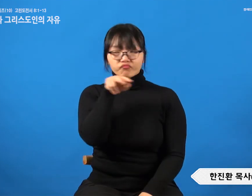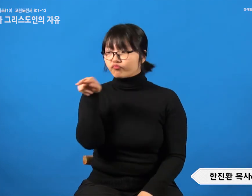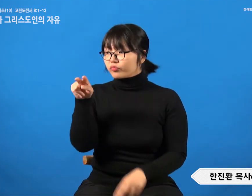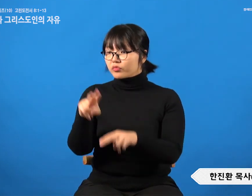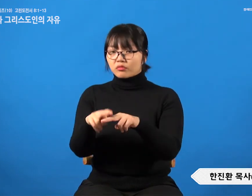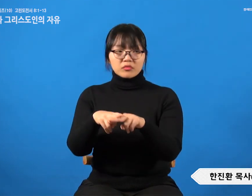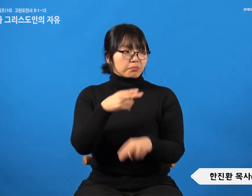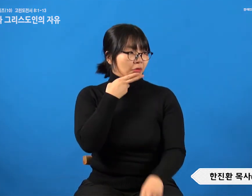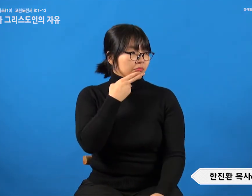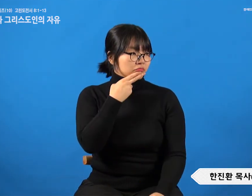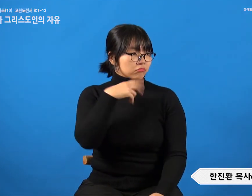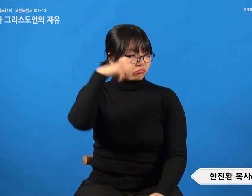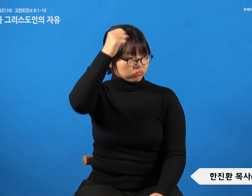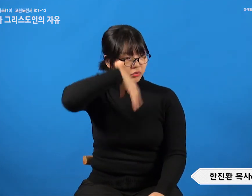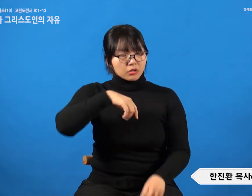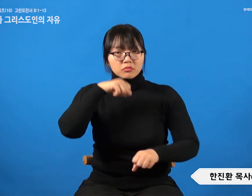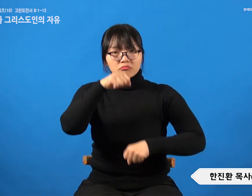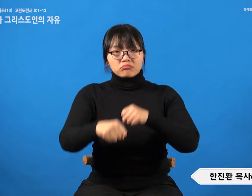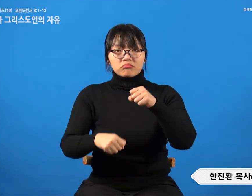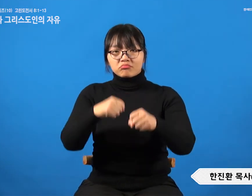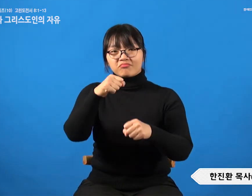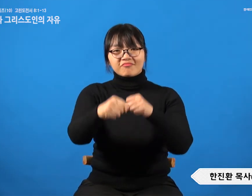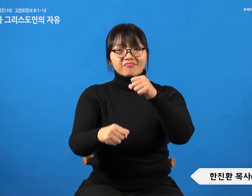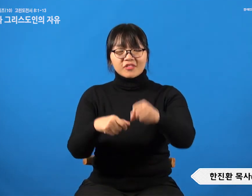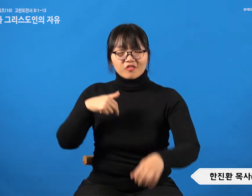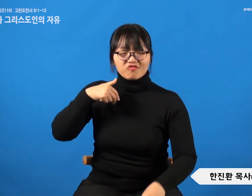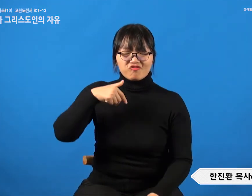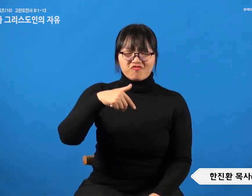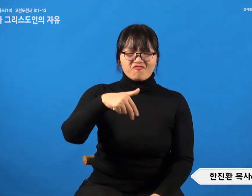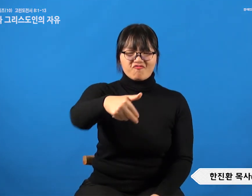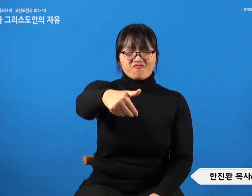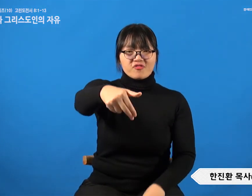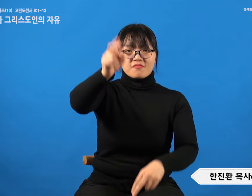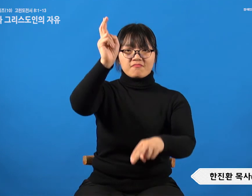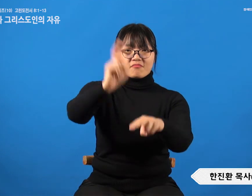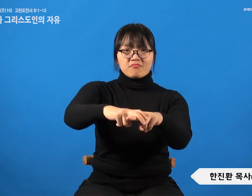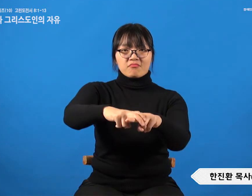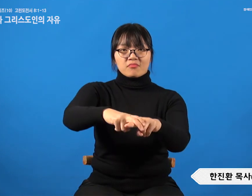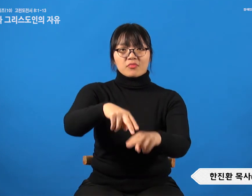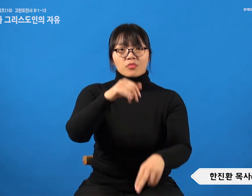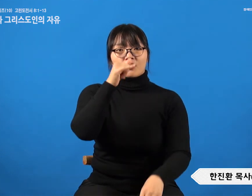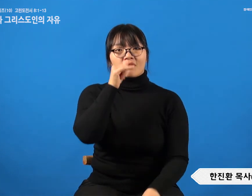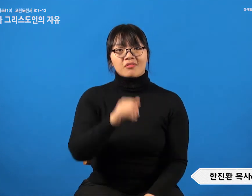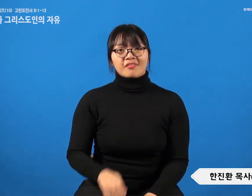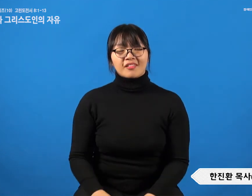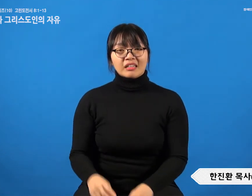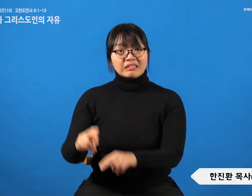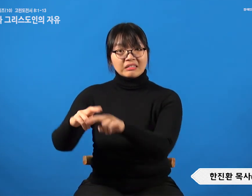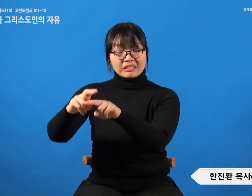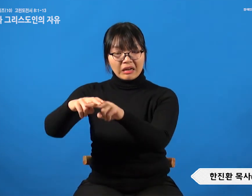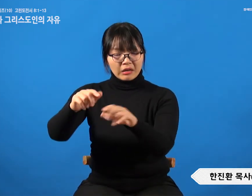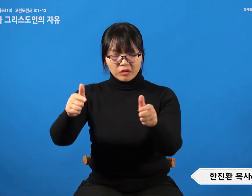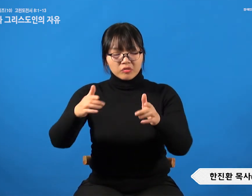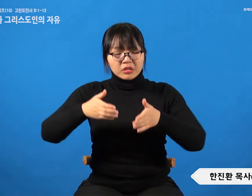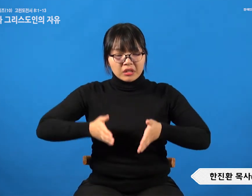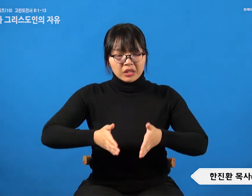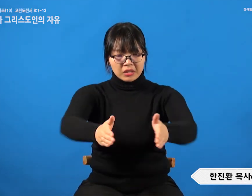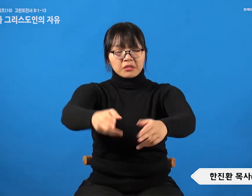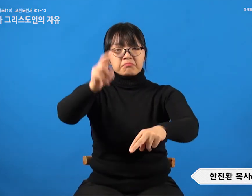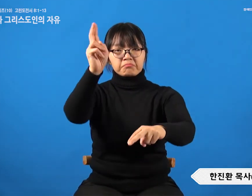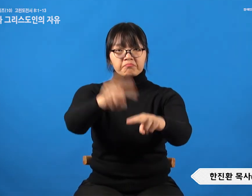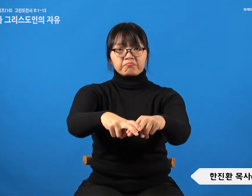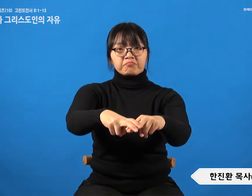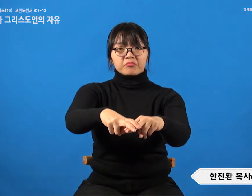없으니까 앞으로 그냥 성큼성큼 다가오더니 이 제일 앞에 통로에 그냥 바닥에 털썩 주저앉습니다.